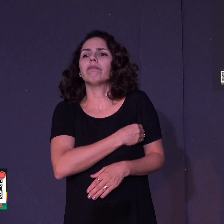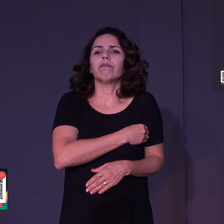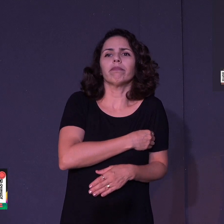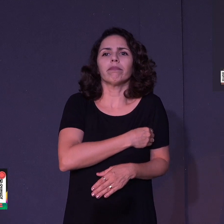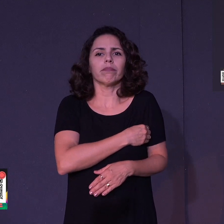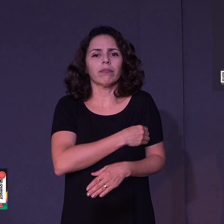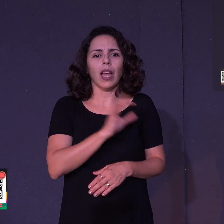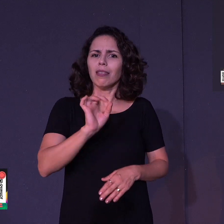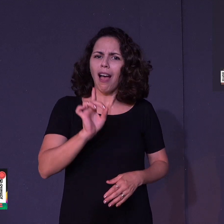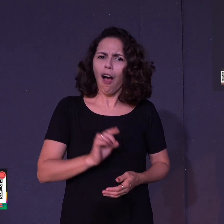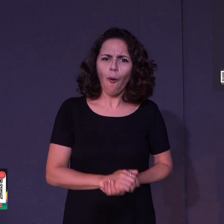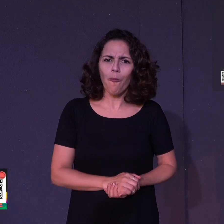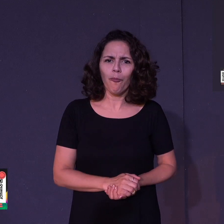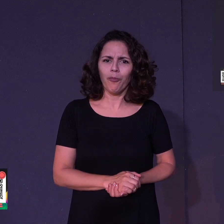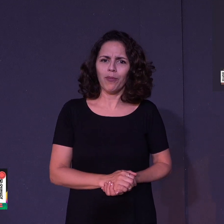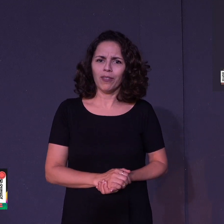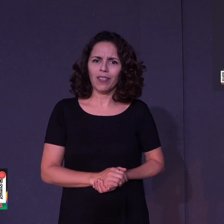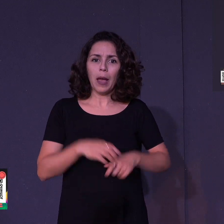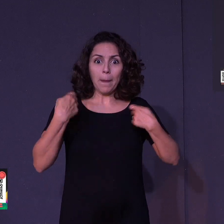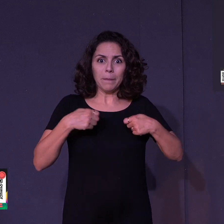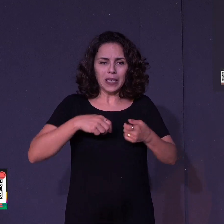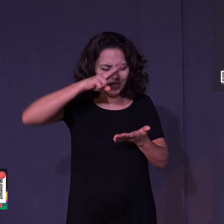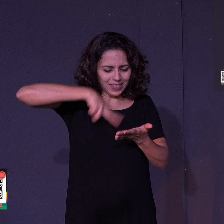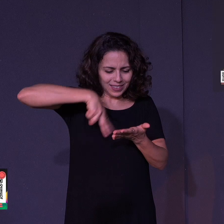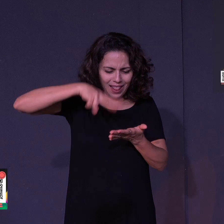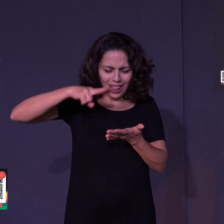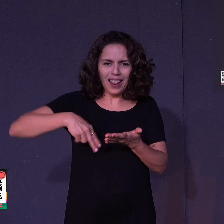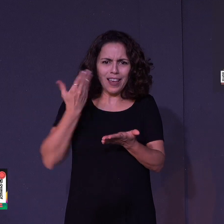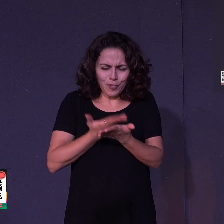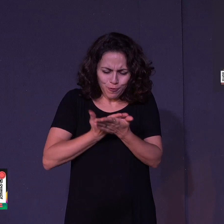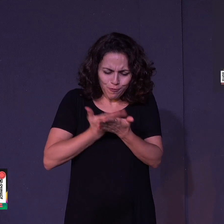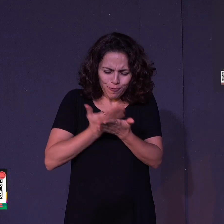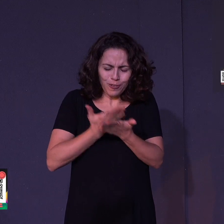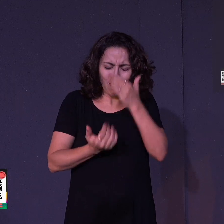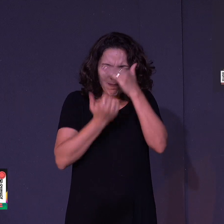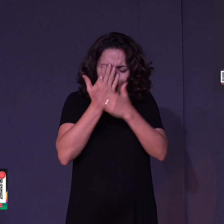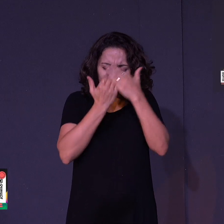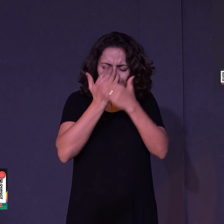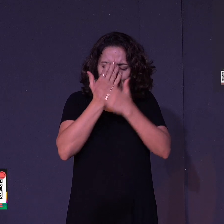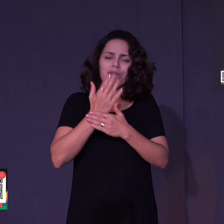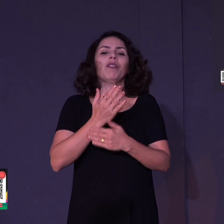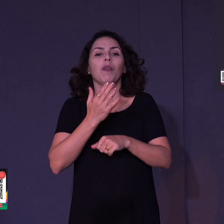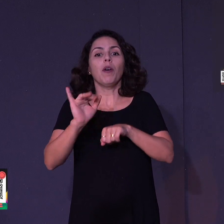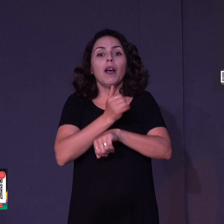que isso, o conhecimento que você tiver da palavra, que possa ser colocada em prática. Palavra para